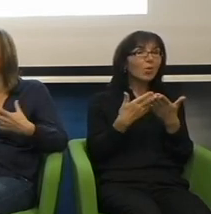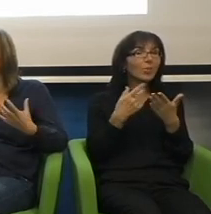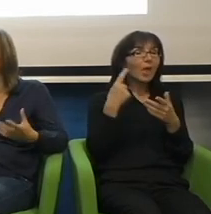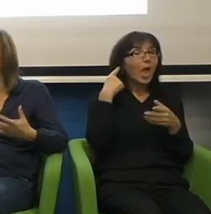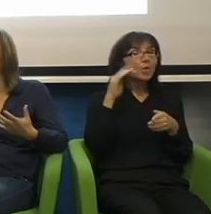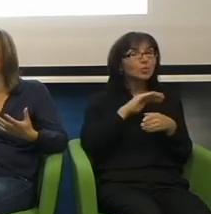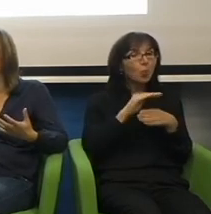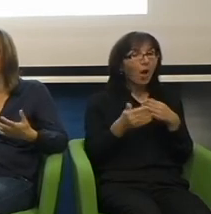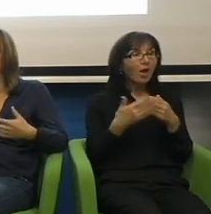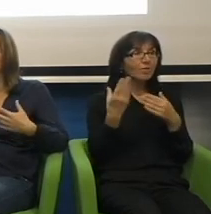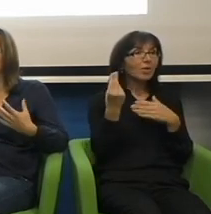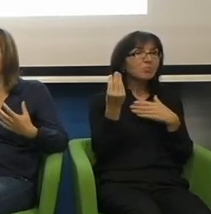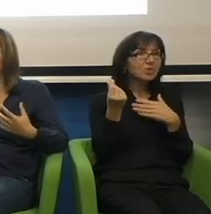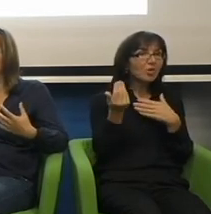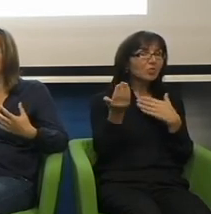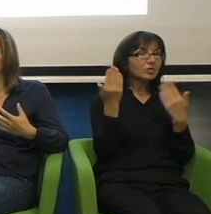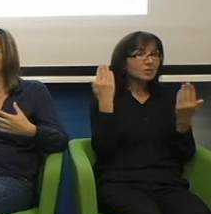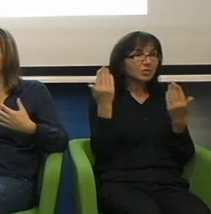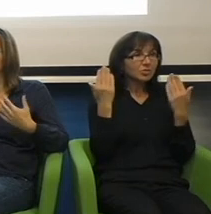pieniądze, zaszczyty i tak dalej, to